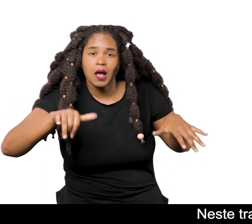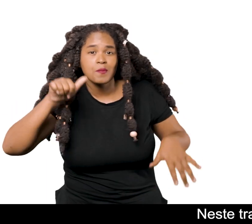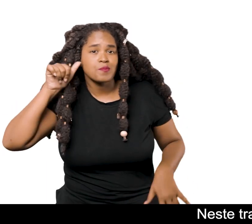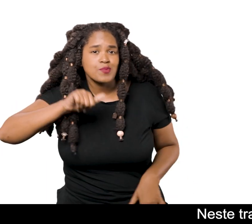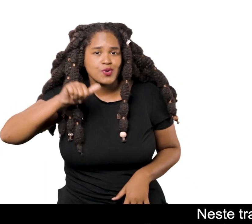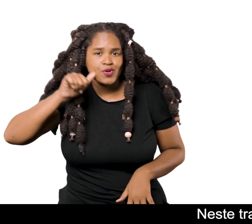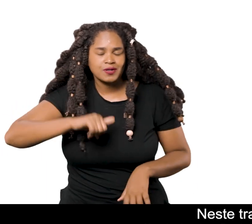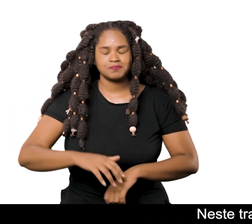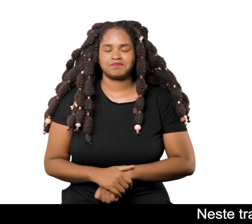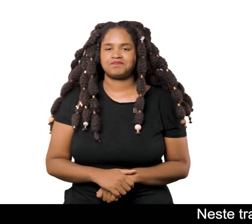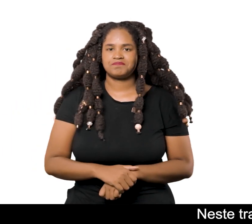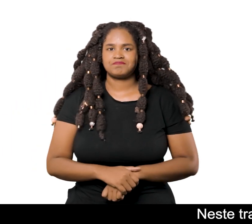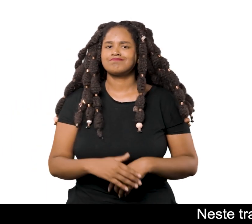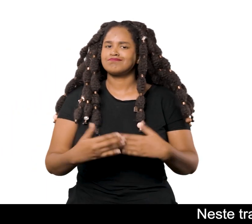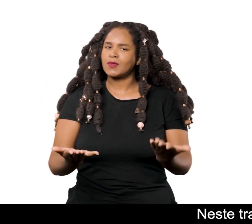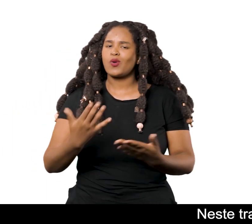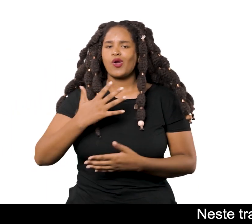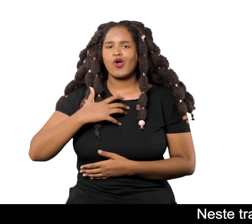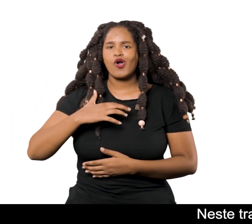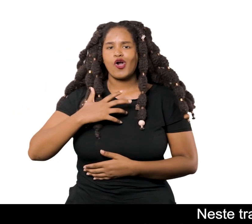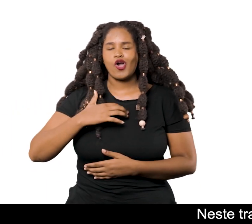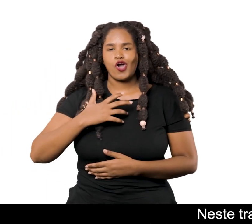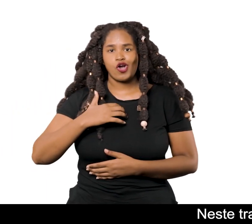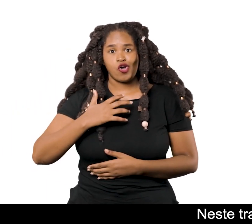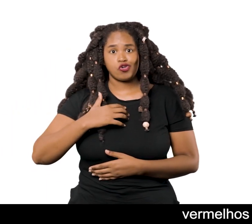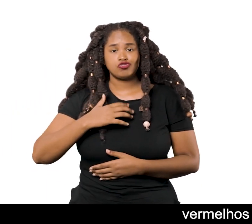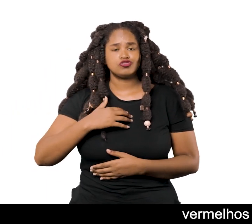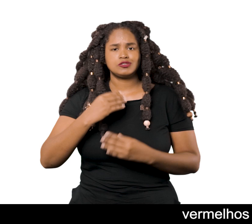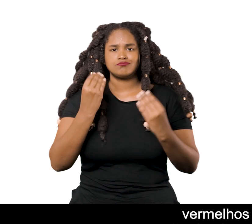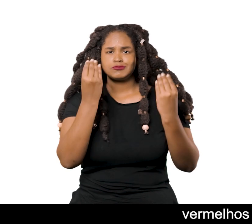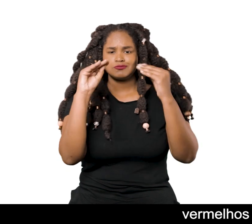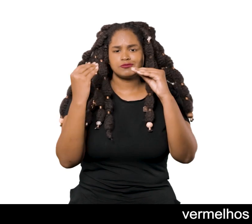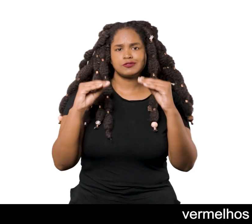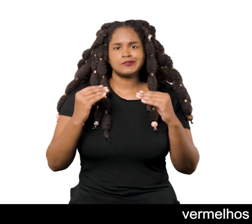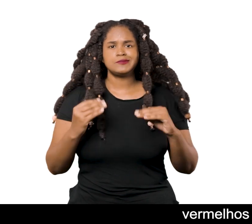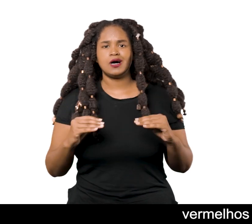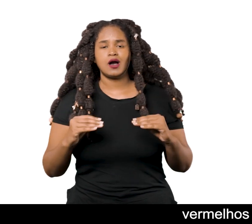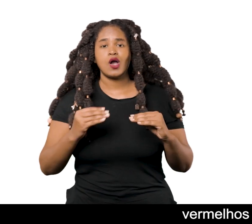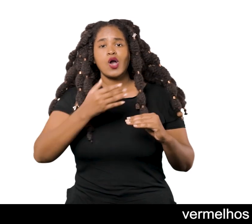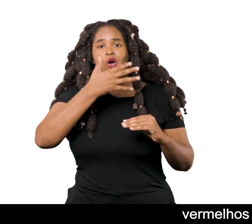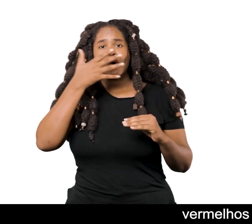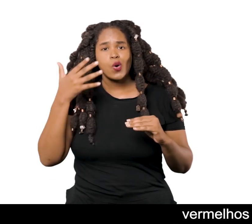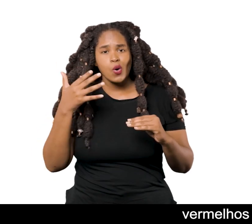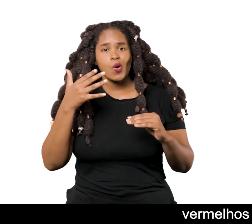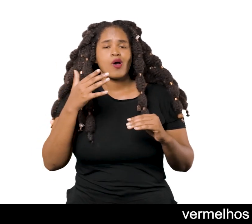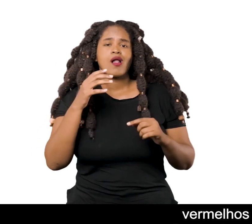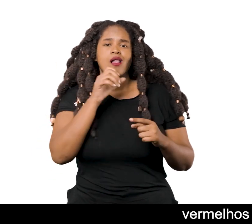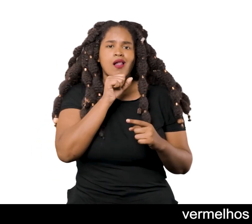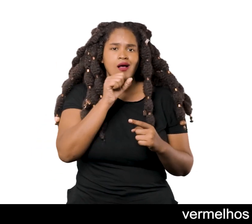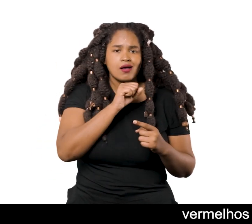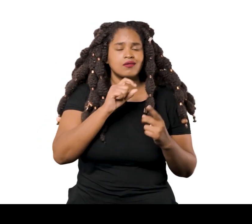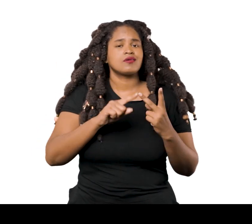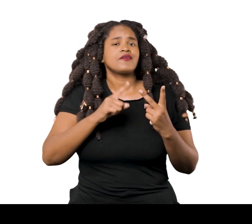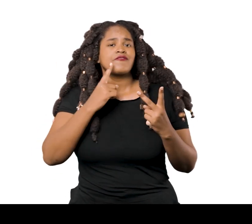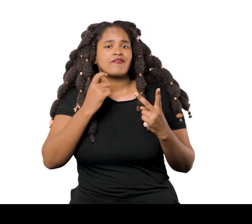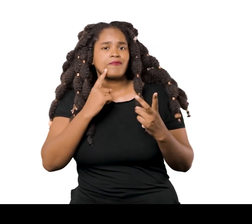Neste trabalho, Cold justapõe tons alaranjados, vermelhos e pretos, simulando o